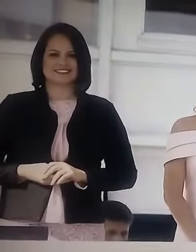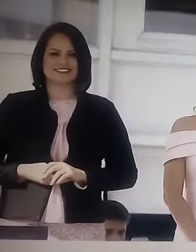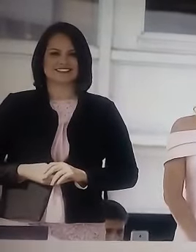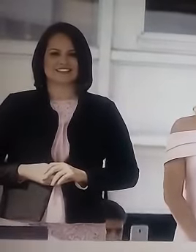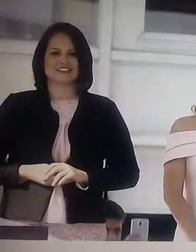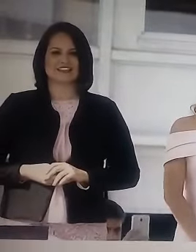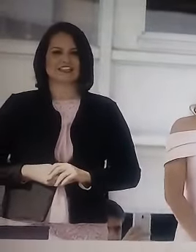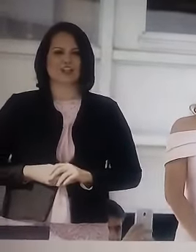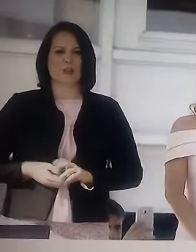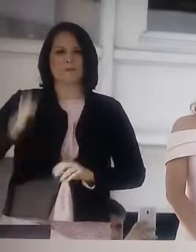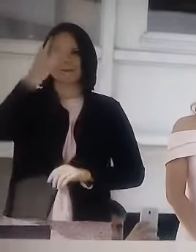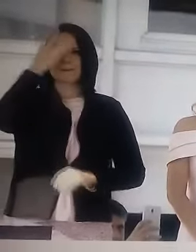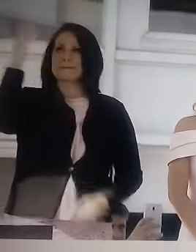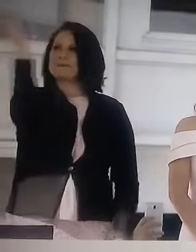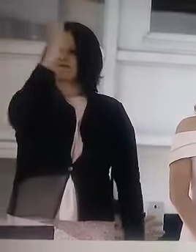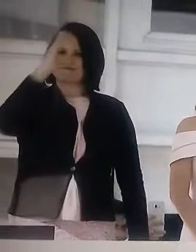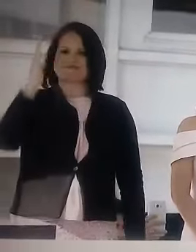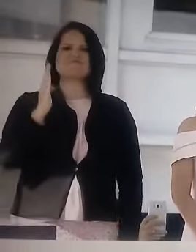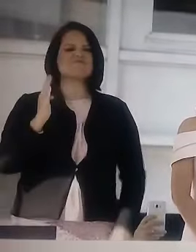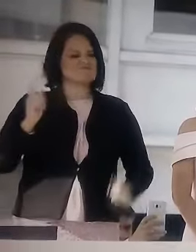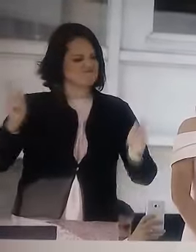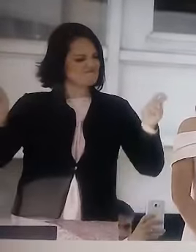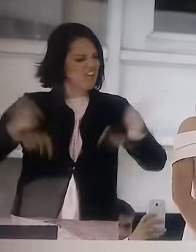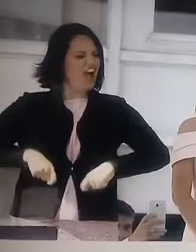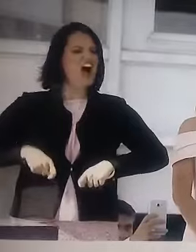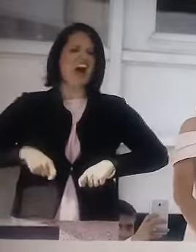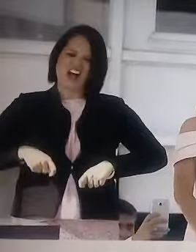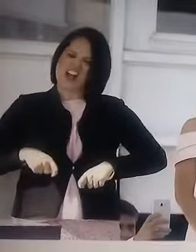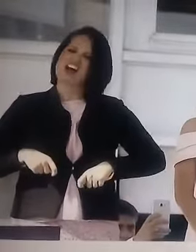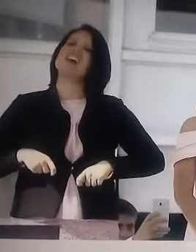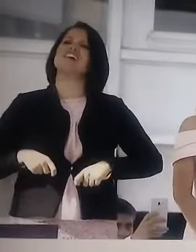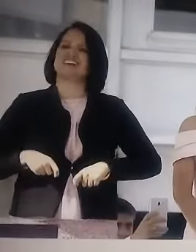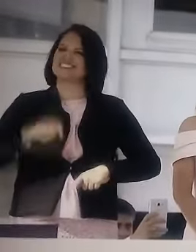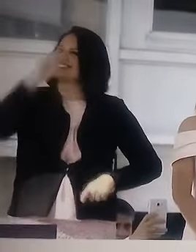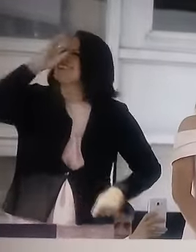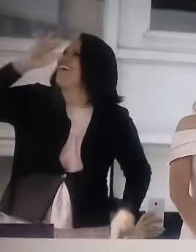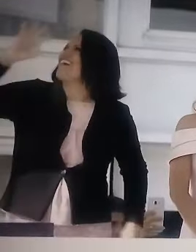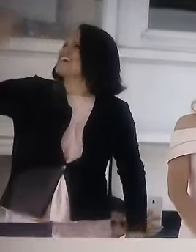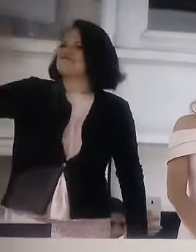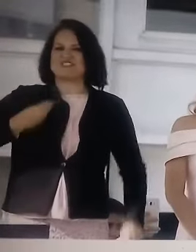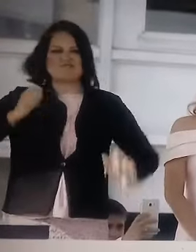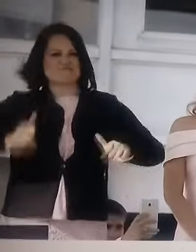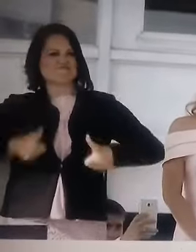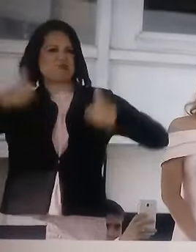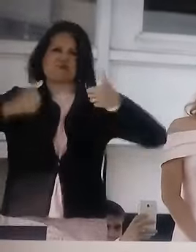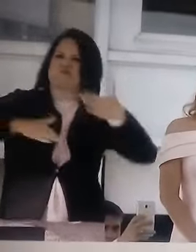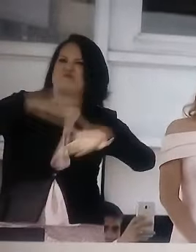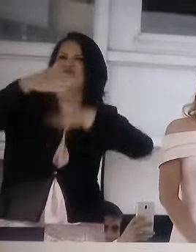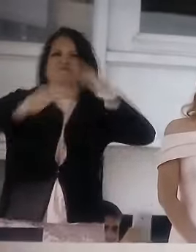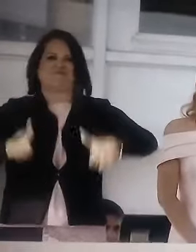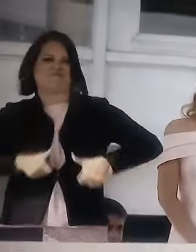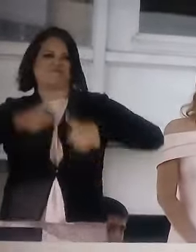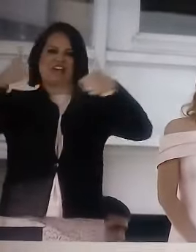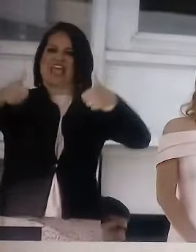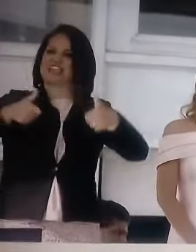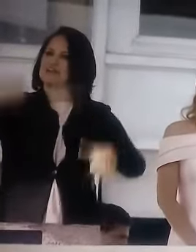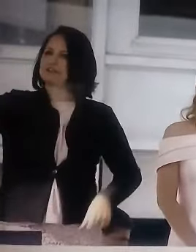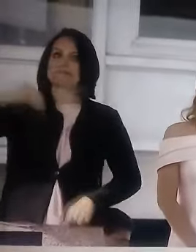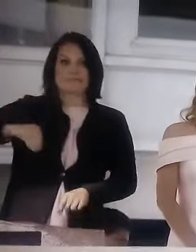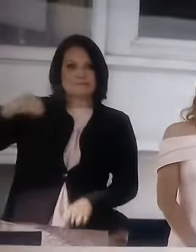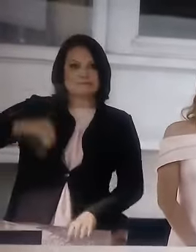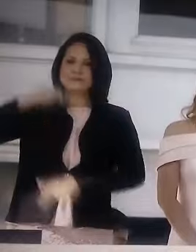O brasileiro pode e deve sonhar. Sonhar com uma vida melhor, com melhores condições para